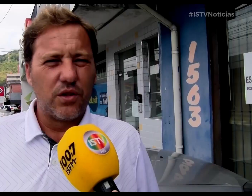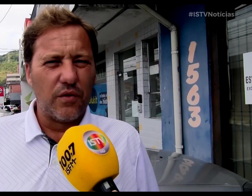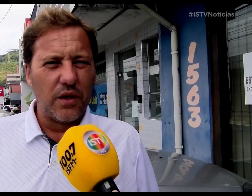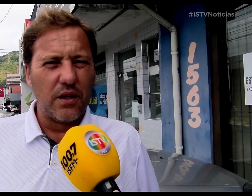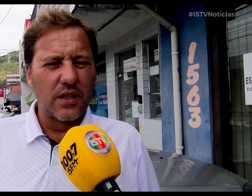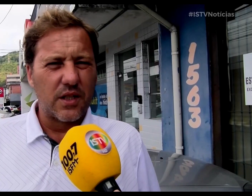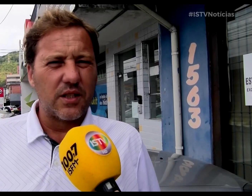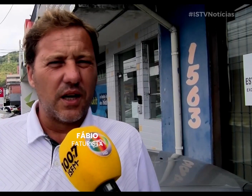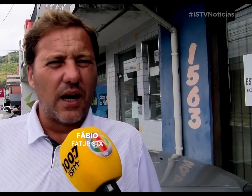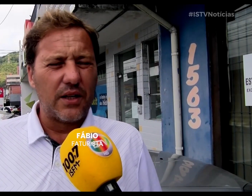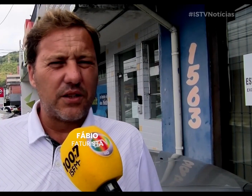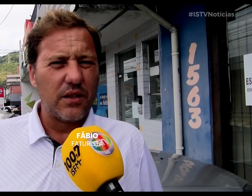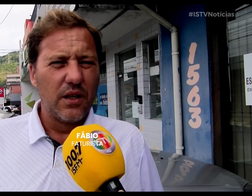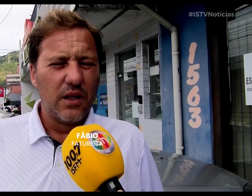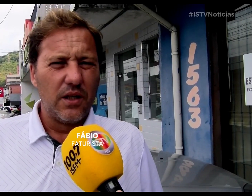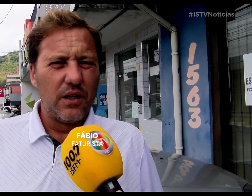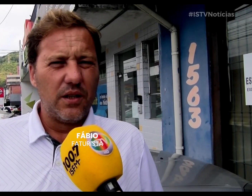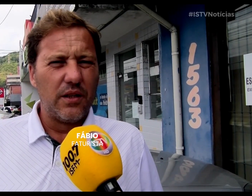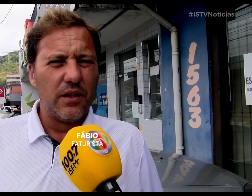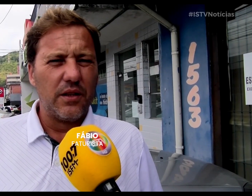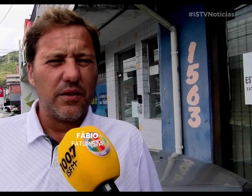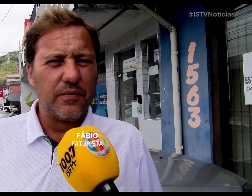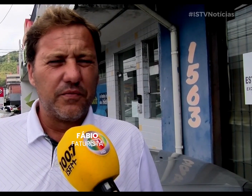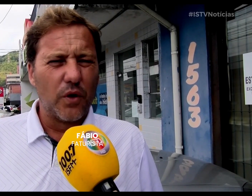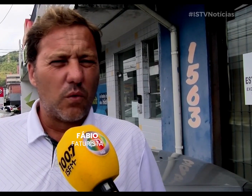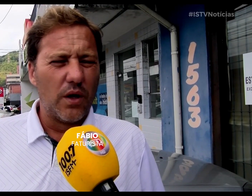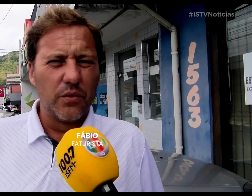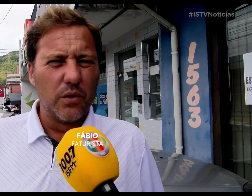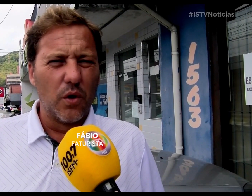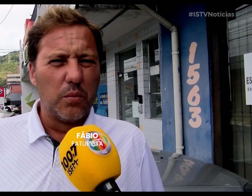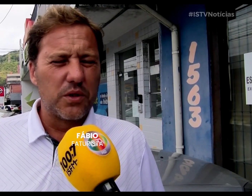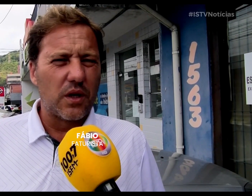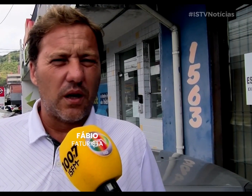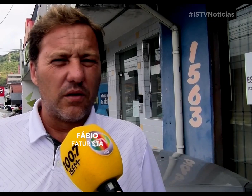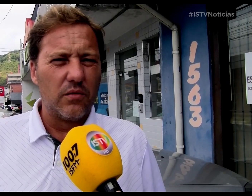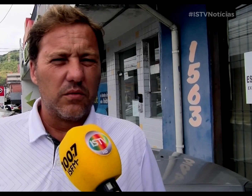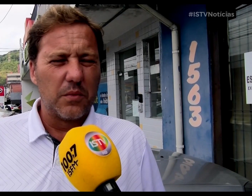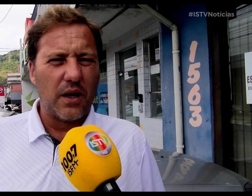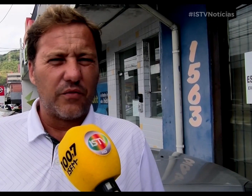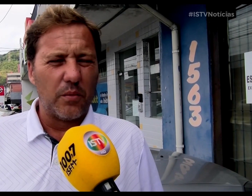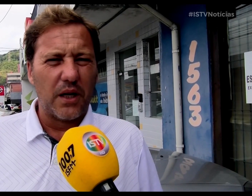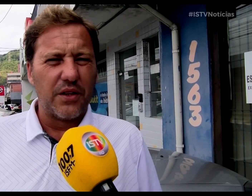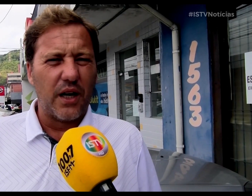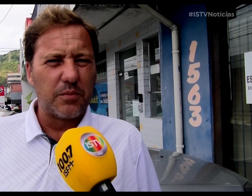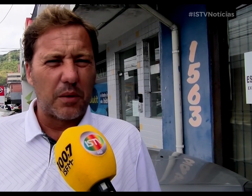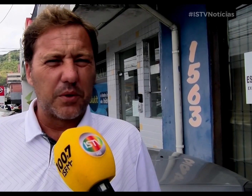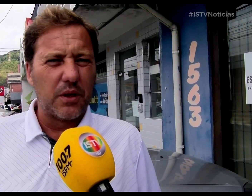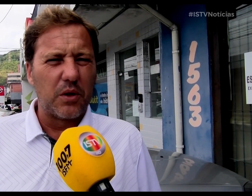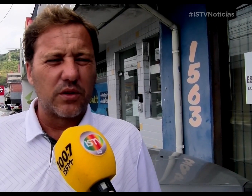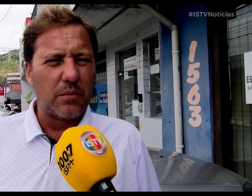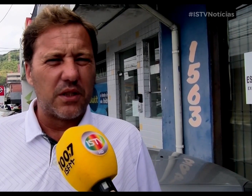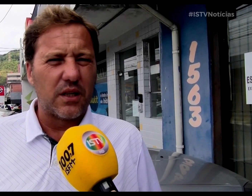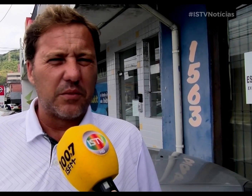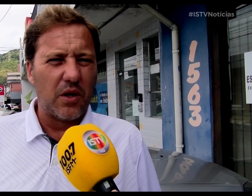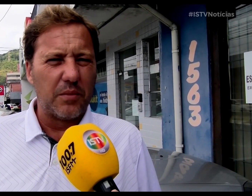Tive necessidade e foi quando eu busquei uma formalidade para poder me contabilizar melhormente.